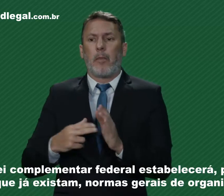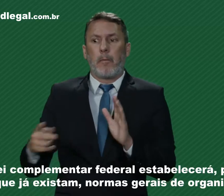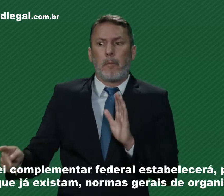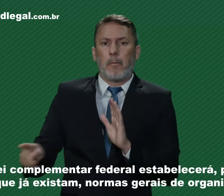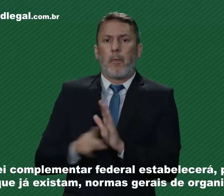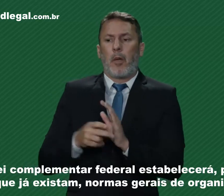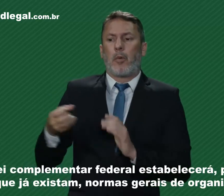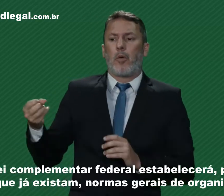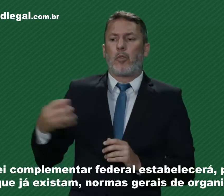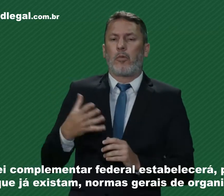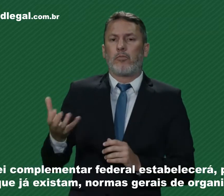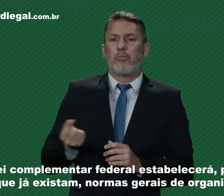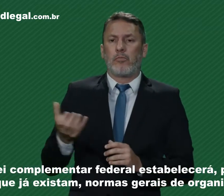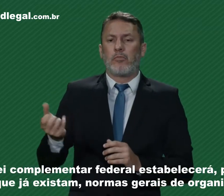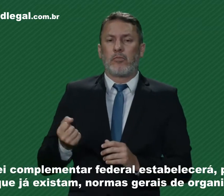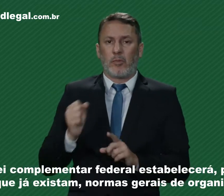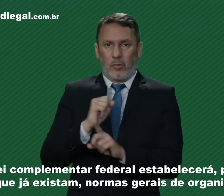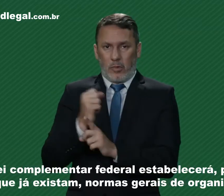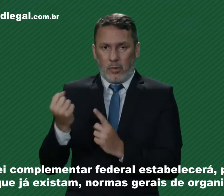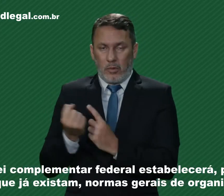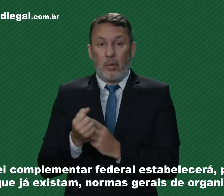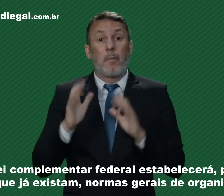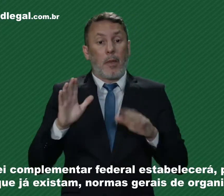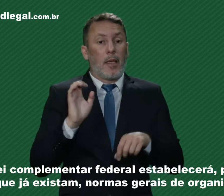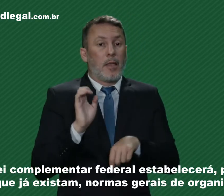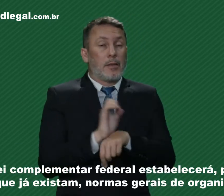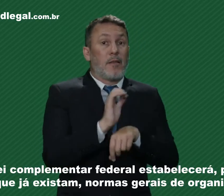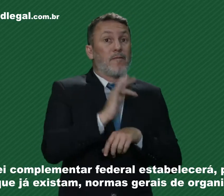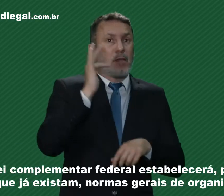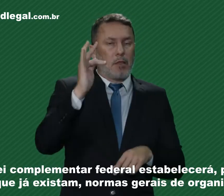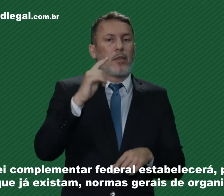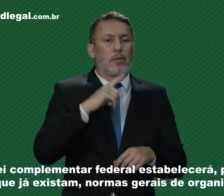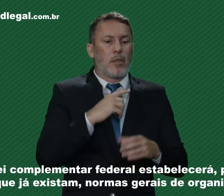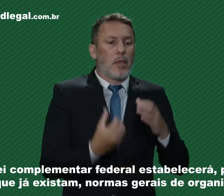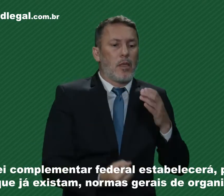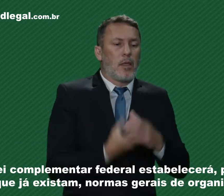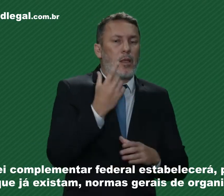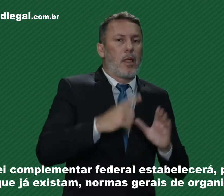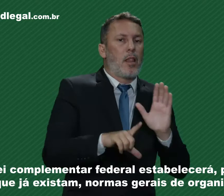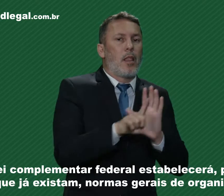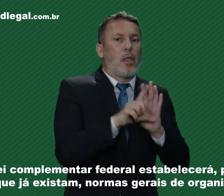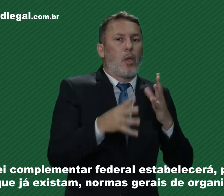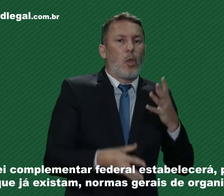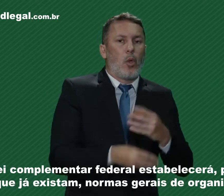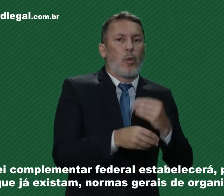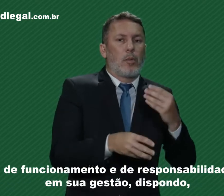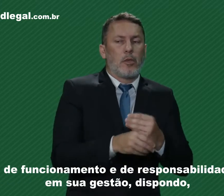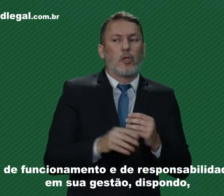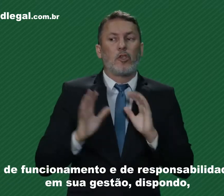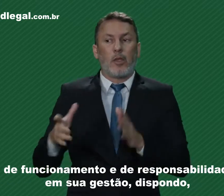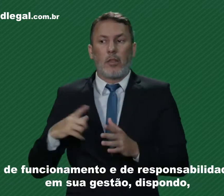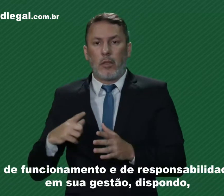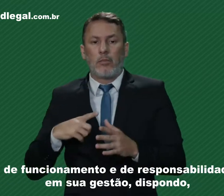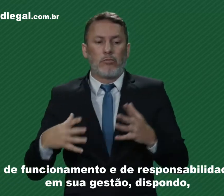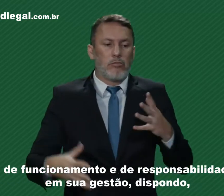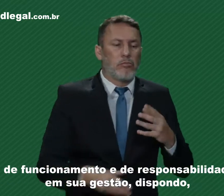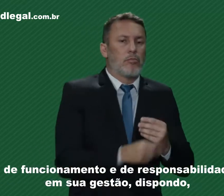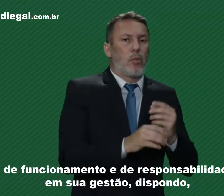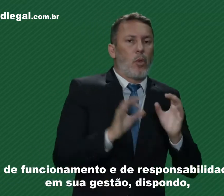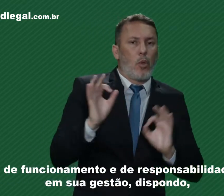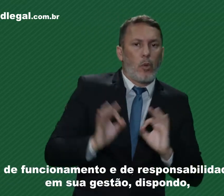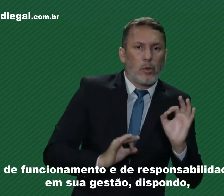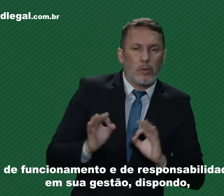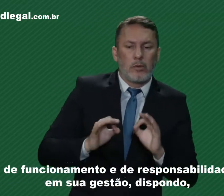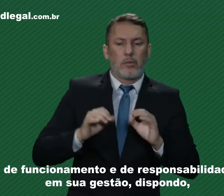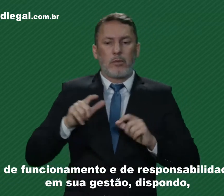Lei Complementar Federal estabelecerá, para os que já existam, normas gerais de organização, de funcionamento e